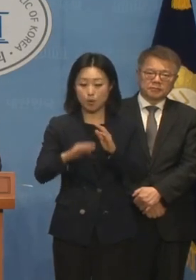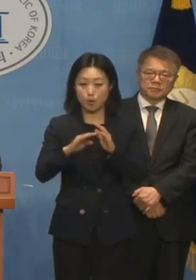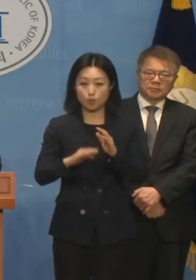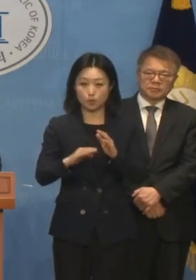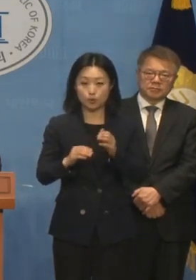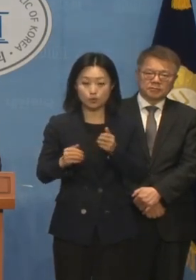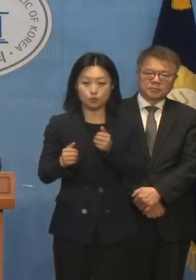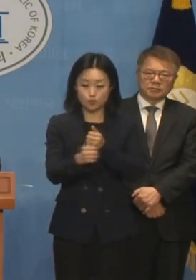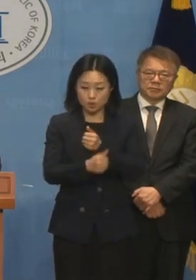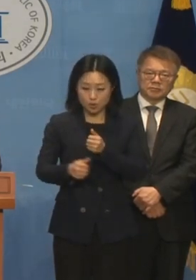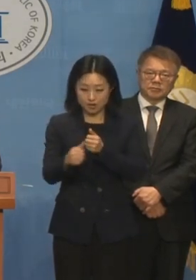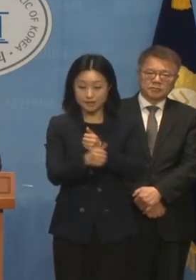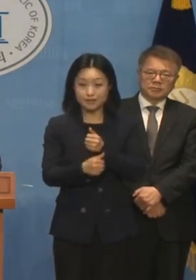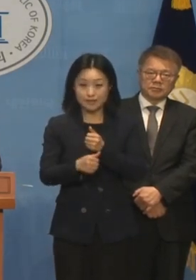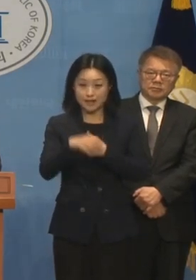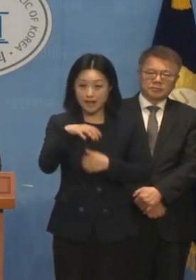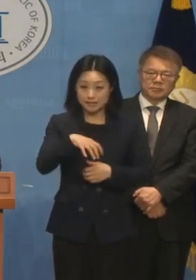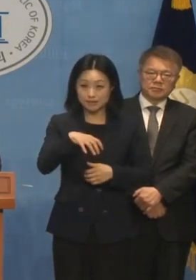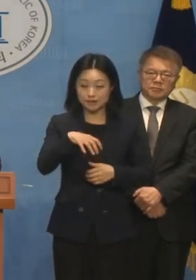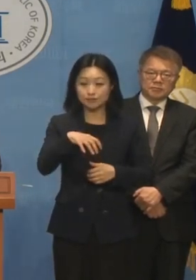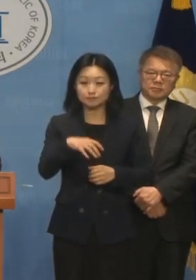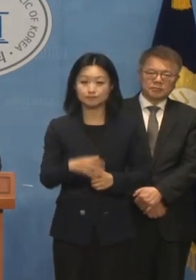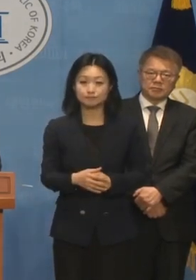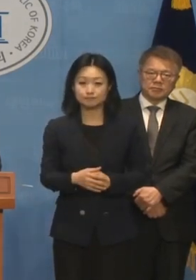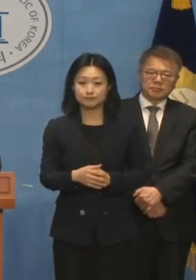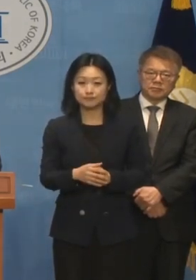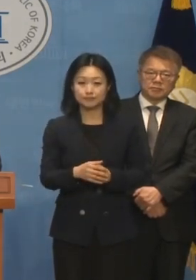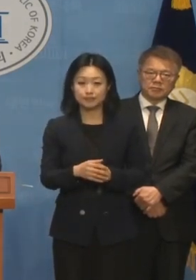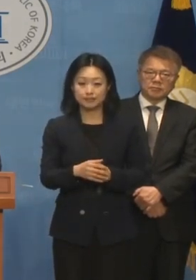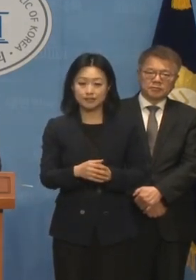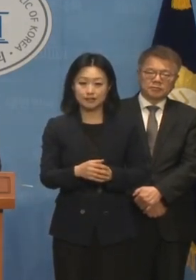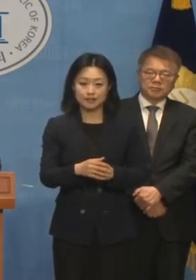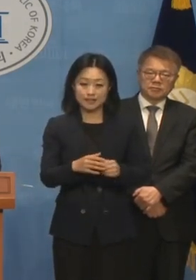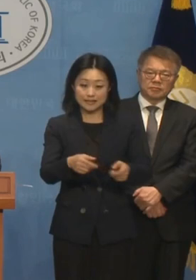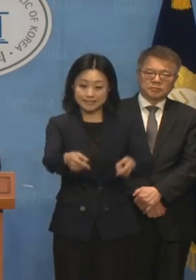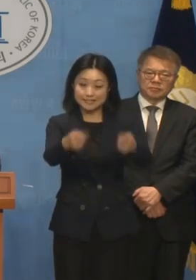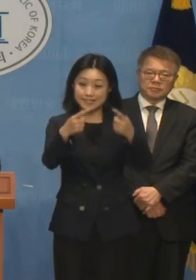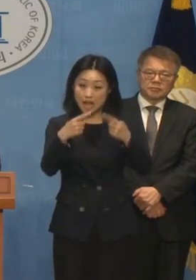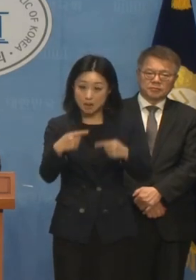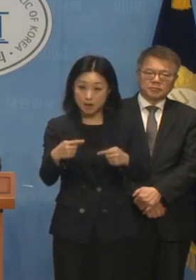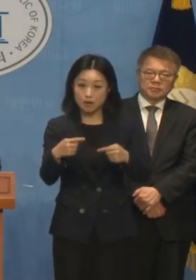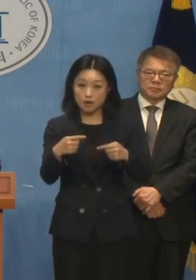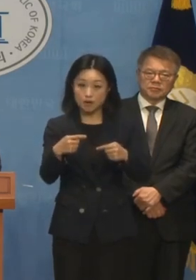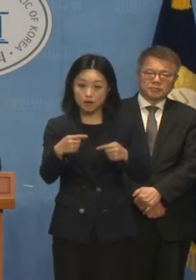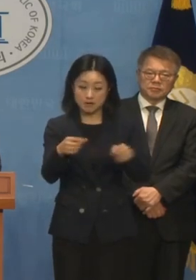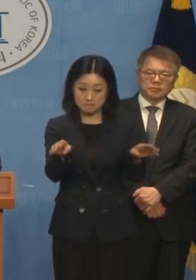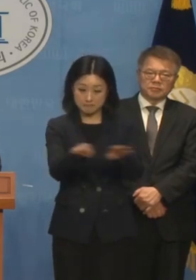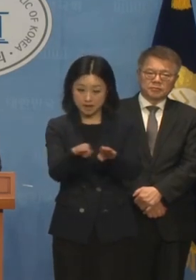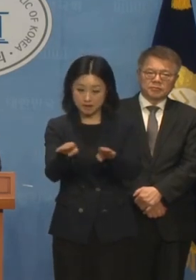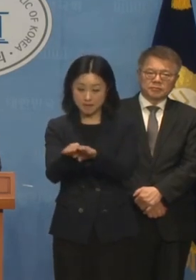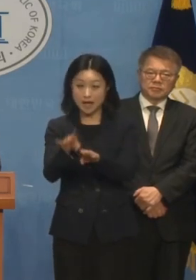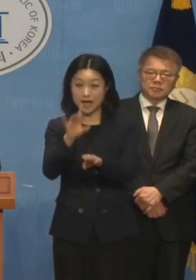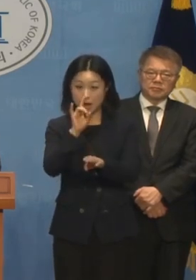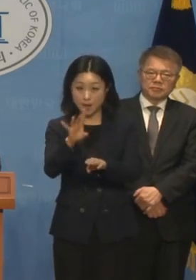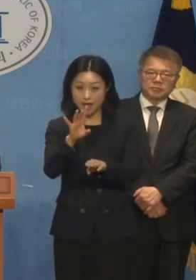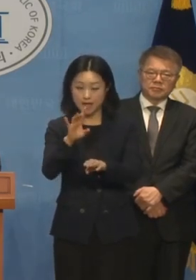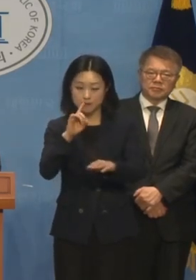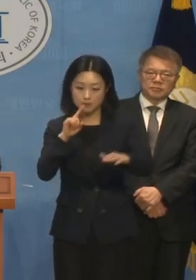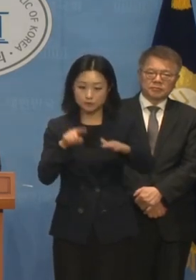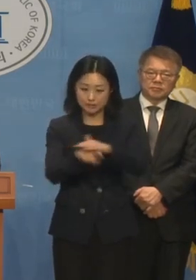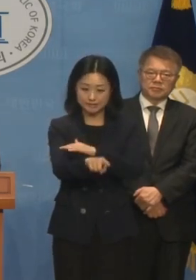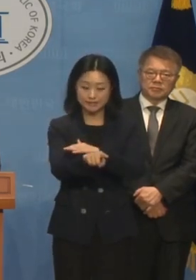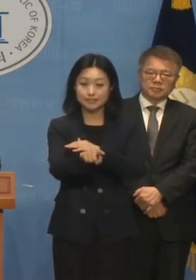공론화위원회에서는 수기 토론회 중 중도 이탈을 최소화하는 등의 조치를